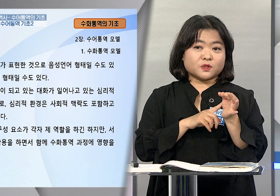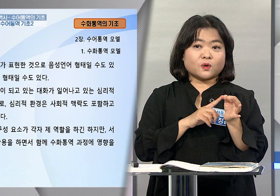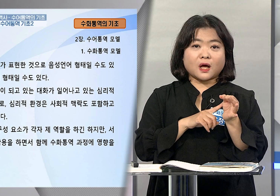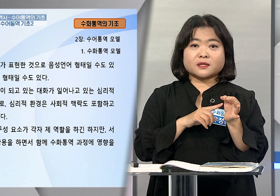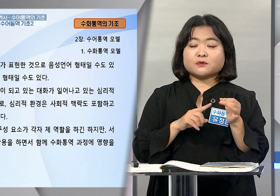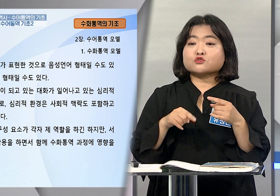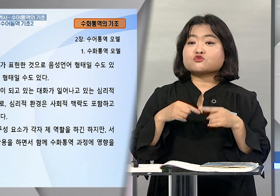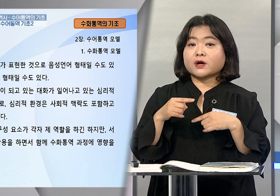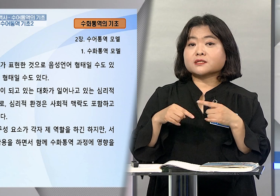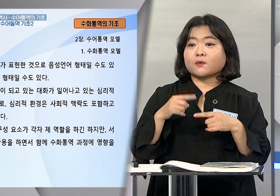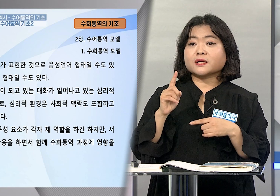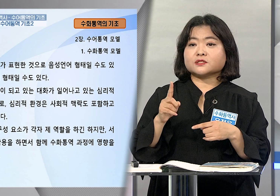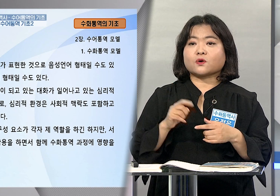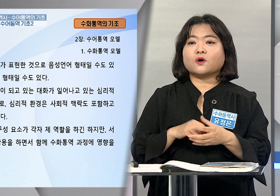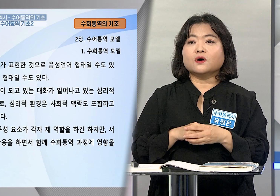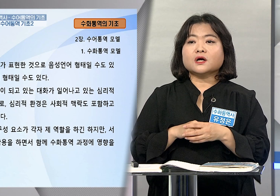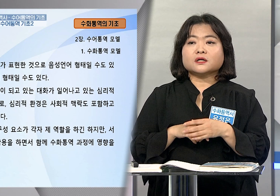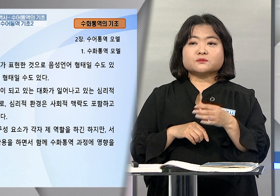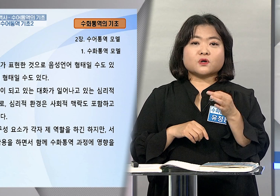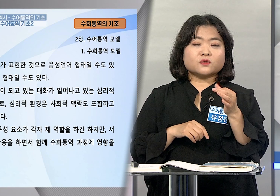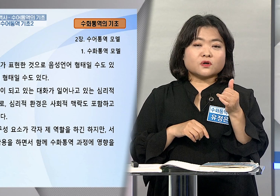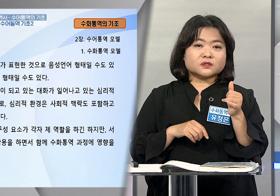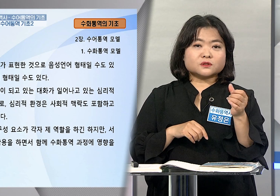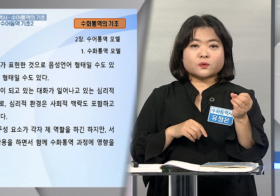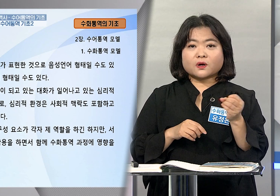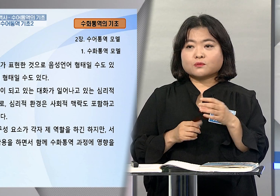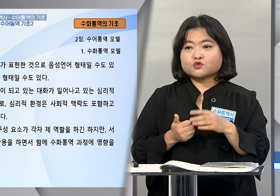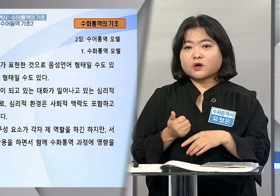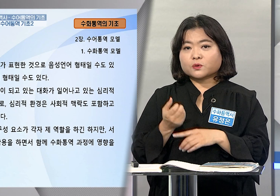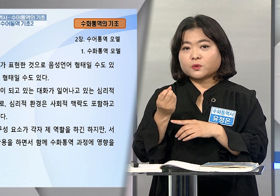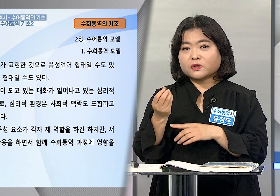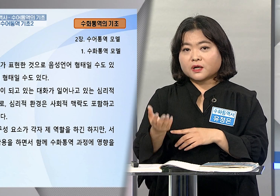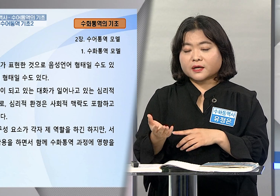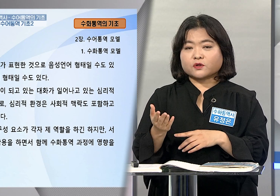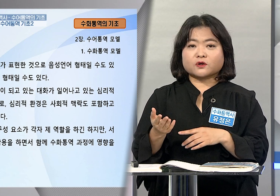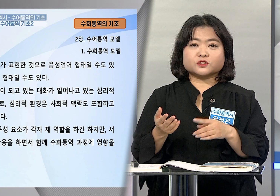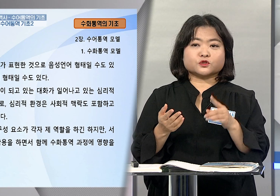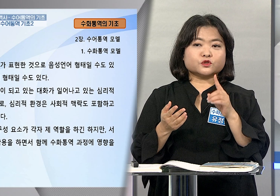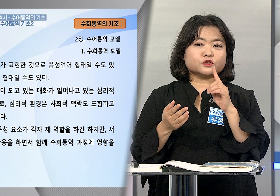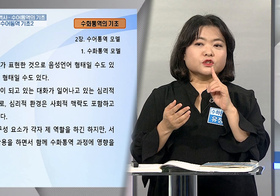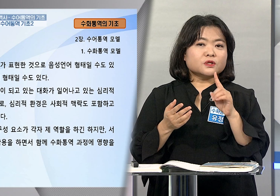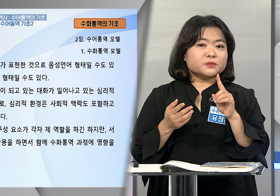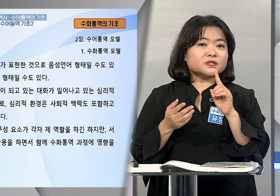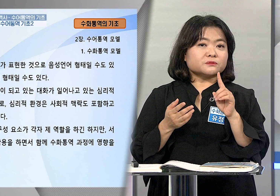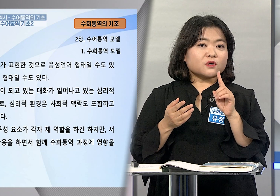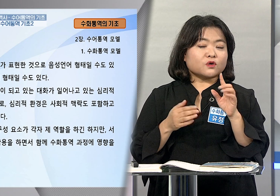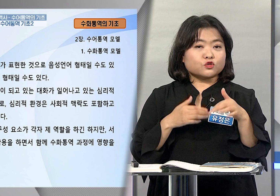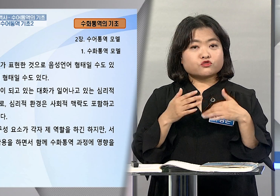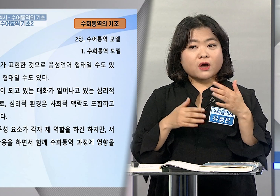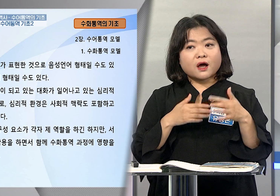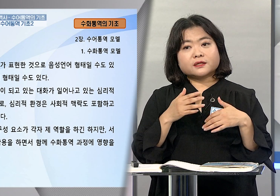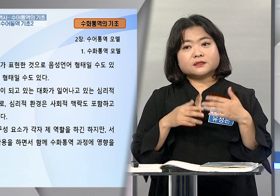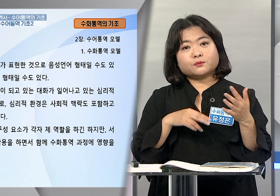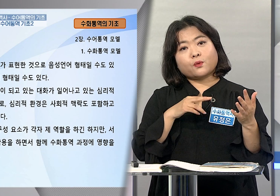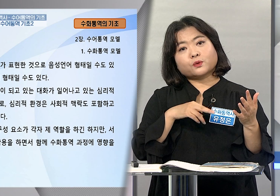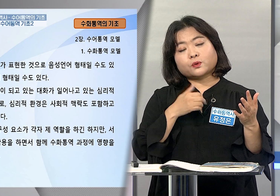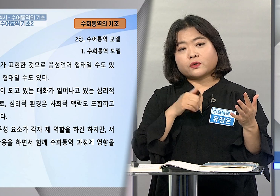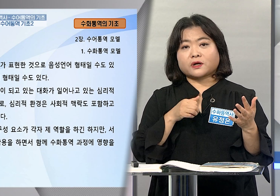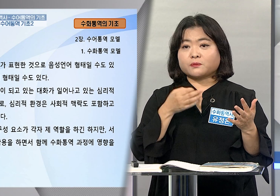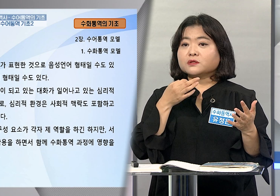음성언어 아니면 수화의 상황이죠. 음성언어를 통역하면 수화로 통역하게 될 것이고 비음성언어, 수화를 보고 통역을 하면